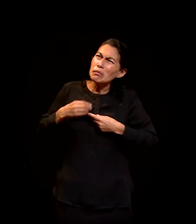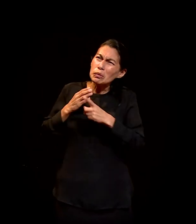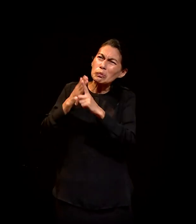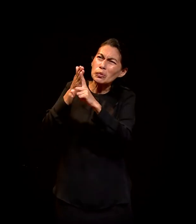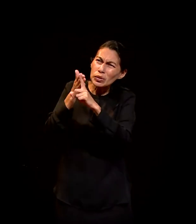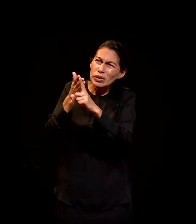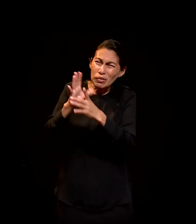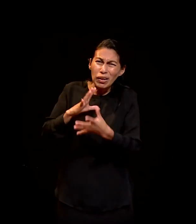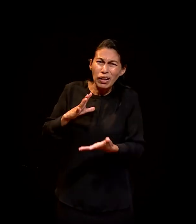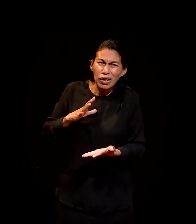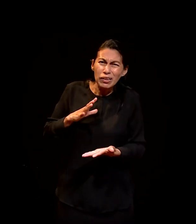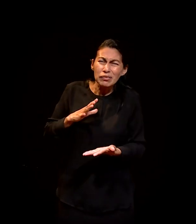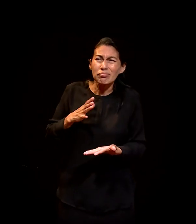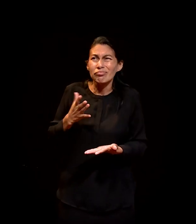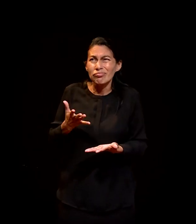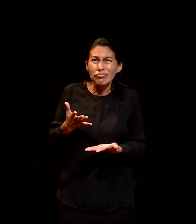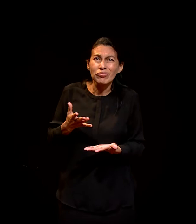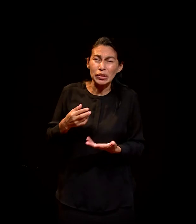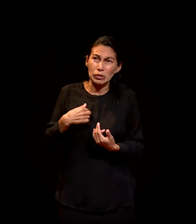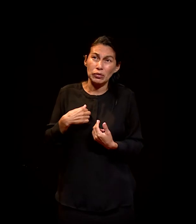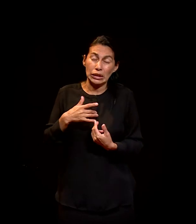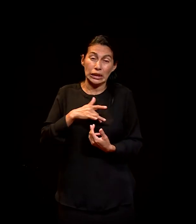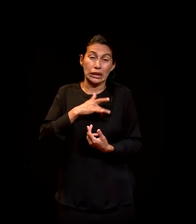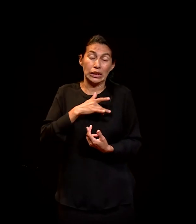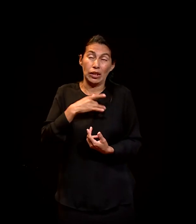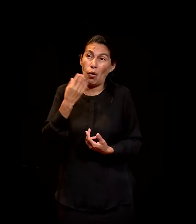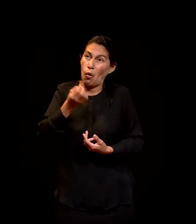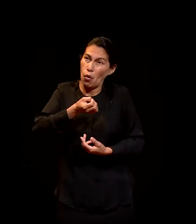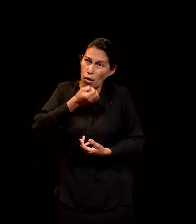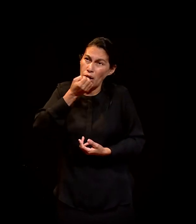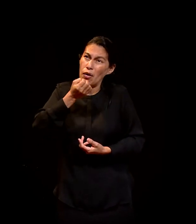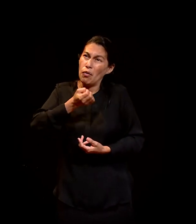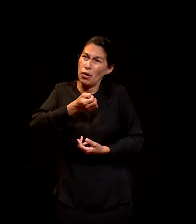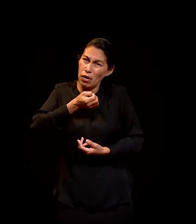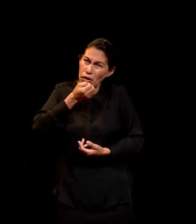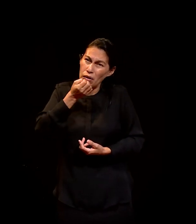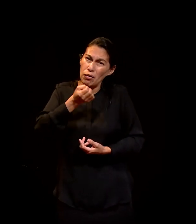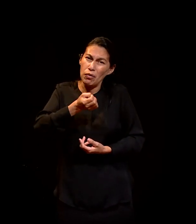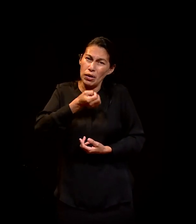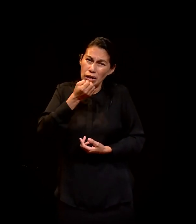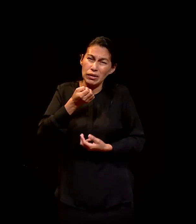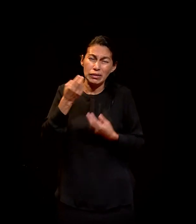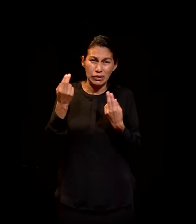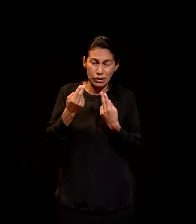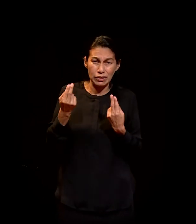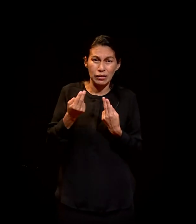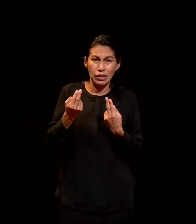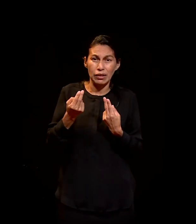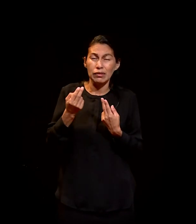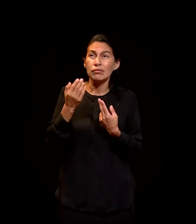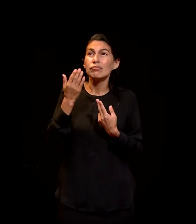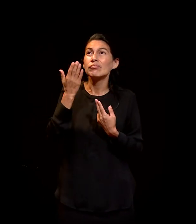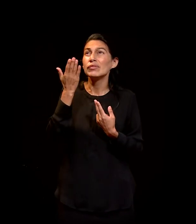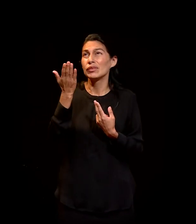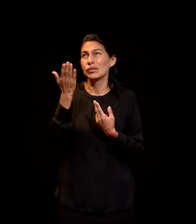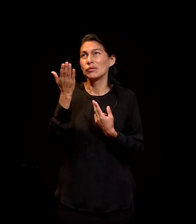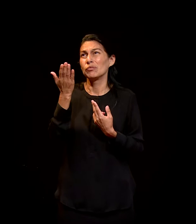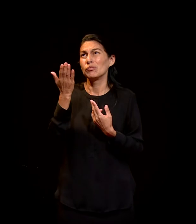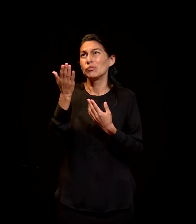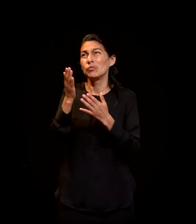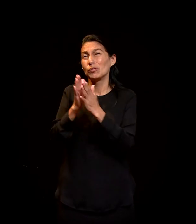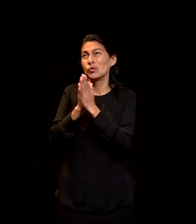y pues por eso sentí la necesidad de orar y pues le pedía a dios simplemente que